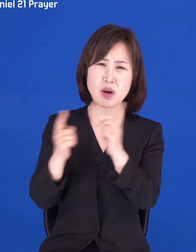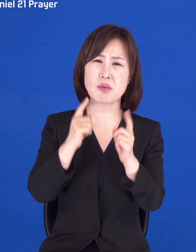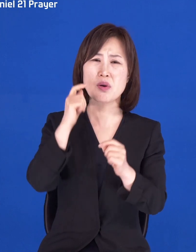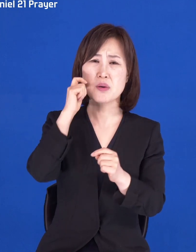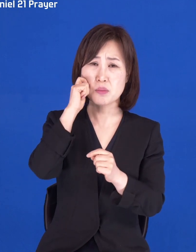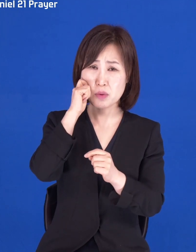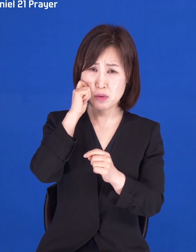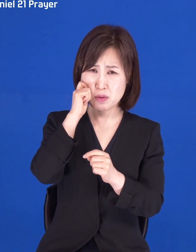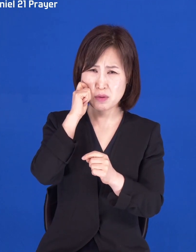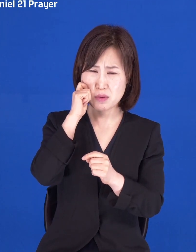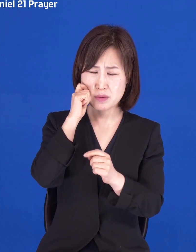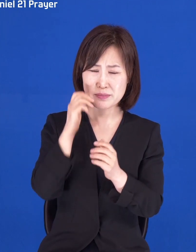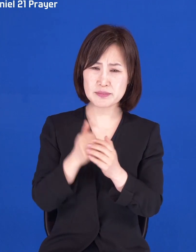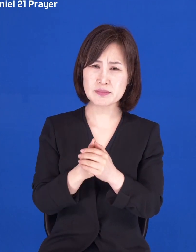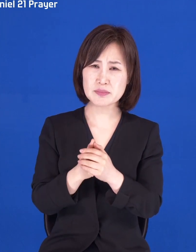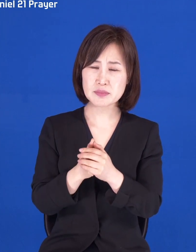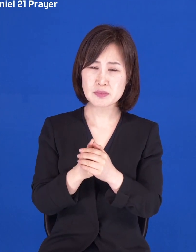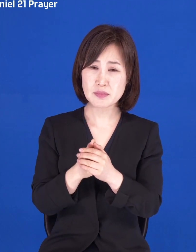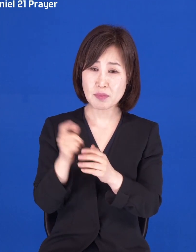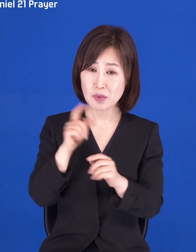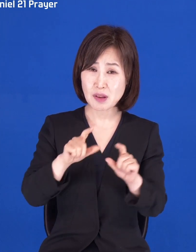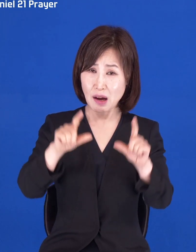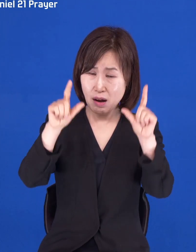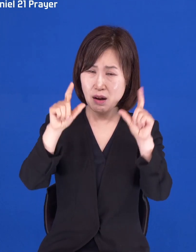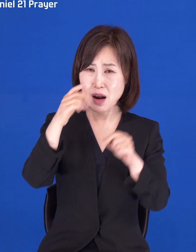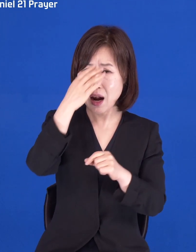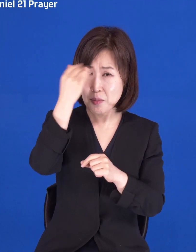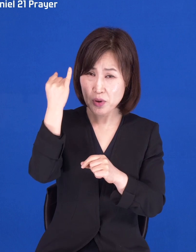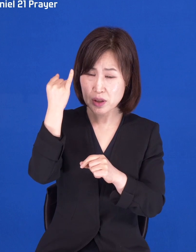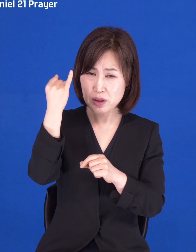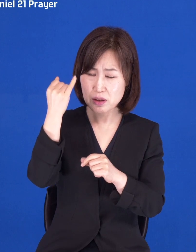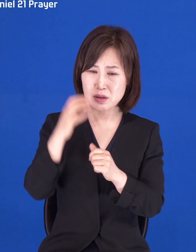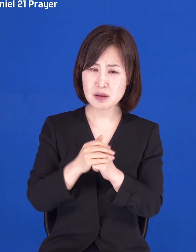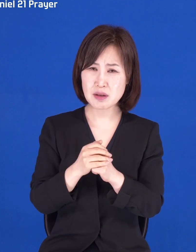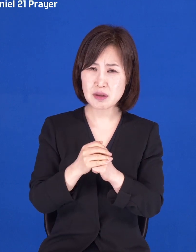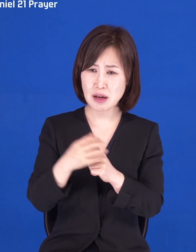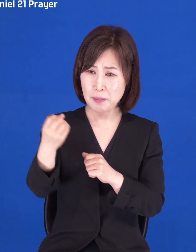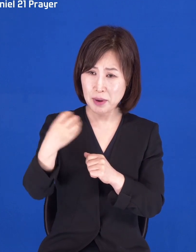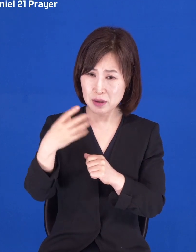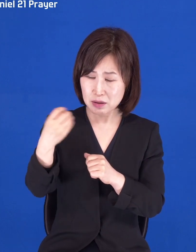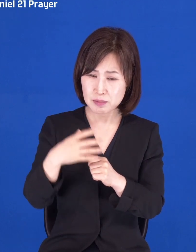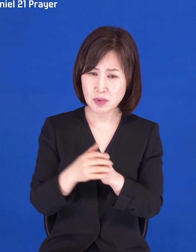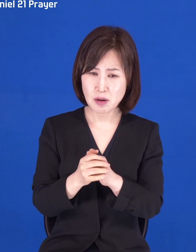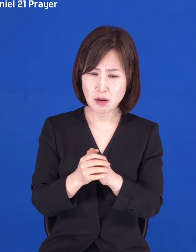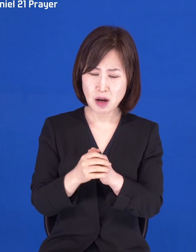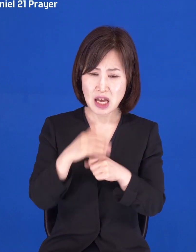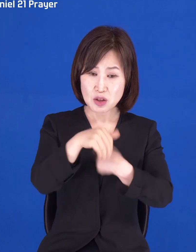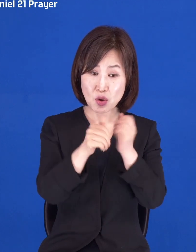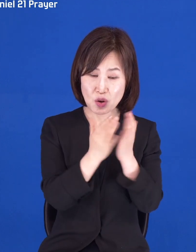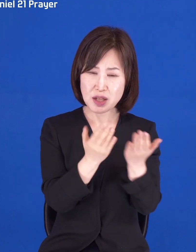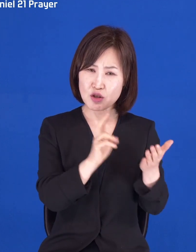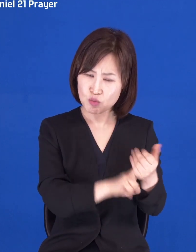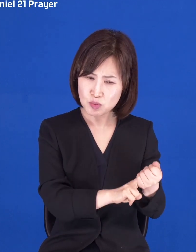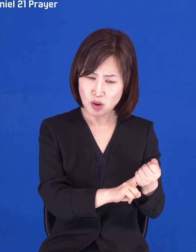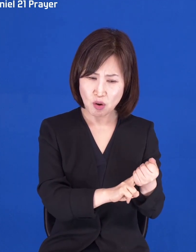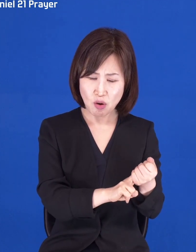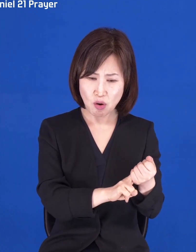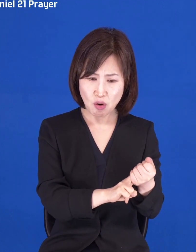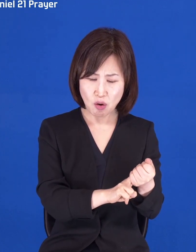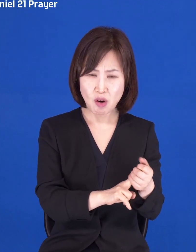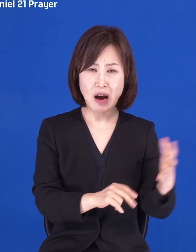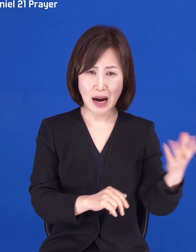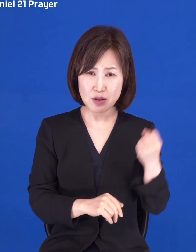그러시다가 어느 날 저희들에게 성경책 숨겨놓은 거를 꺼내오라고 하는 거예요.